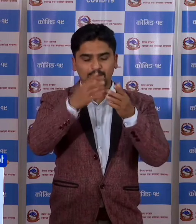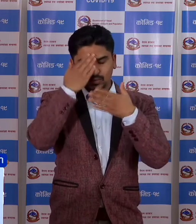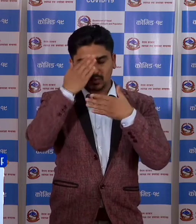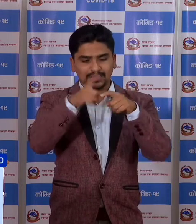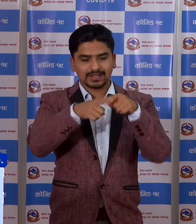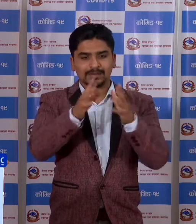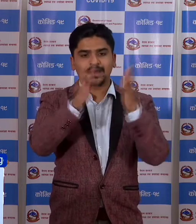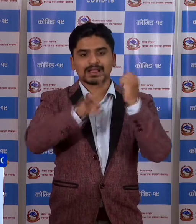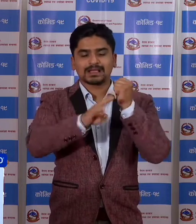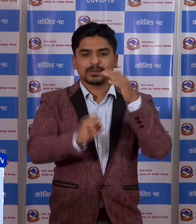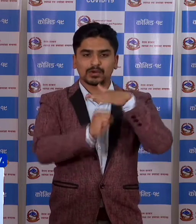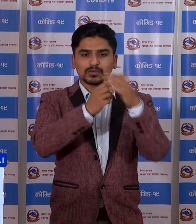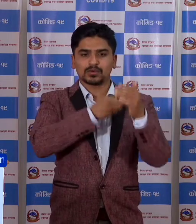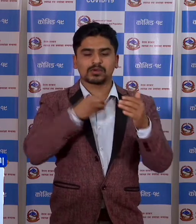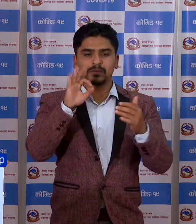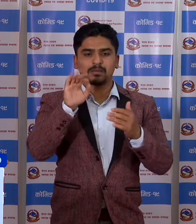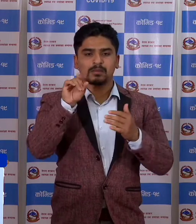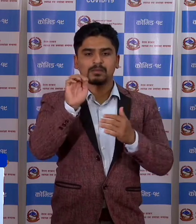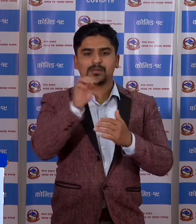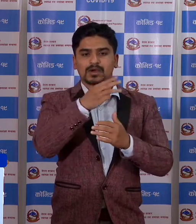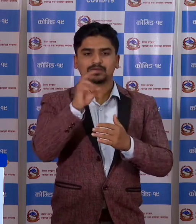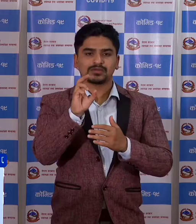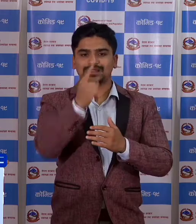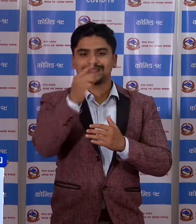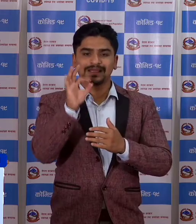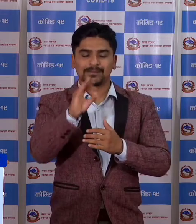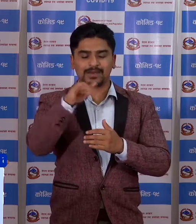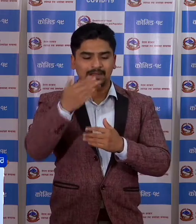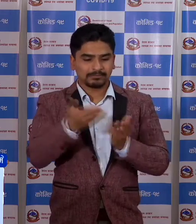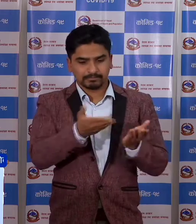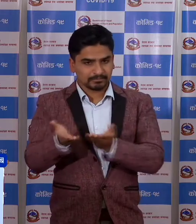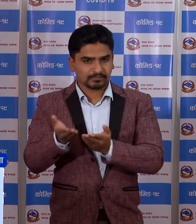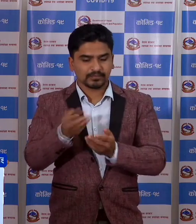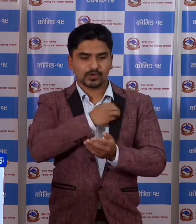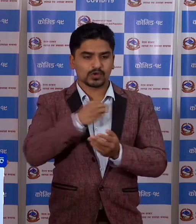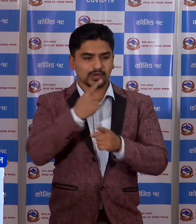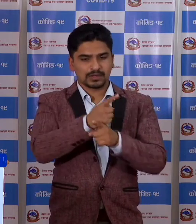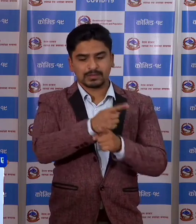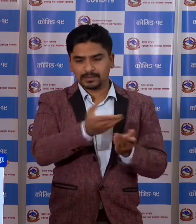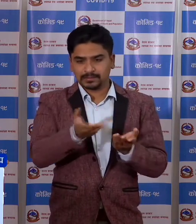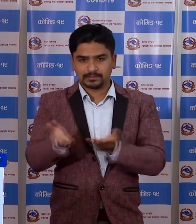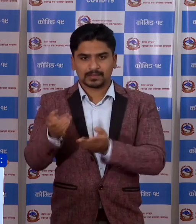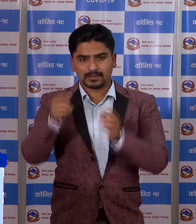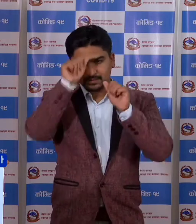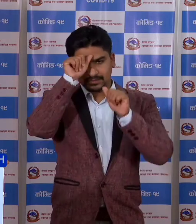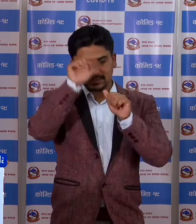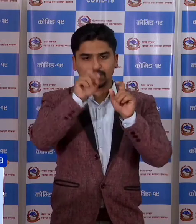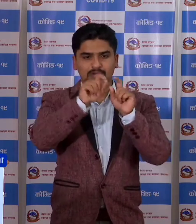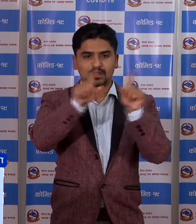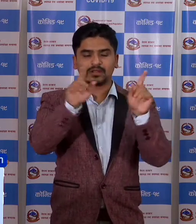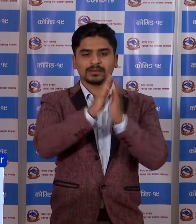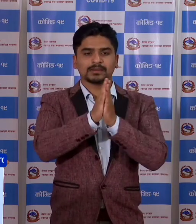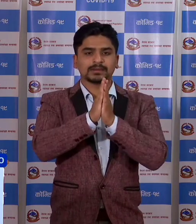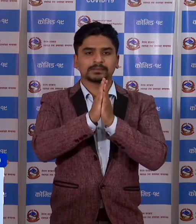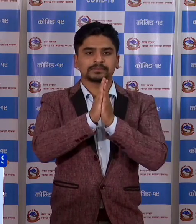नियन्त्रण महाशाखाका प्रमुख डाक्टर वासुदेव पाण्डेलाई यहाँ निम्ताएका छौँ। म डाक्टर साहबलाई यो फ्लोर दिँदै आजको अपडेट यहीँ अन्त्य